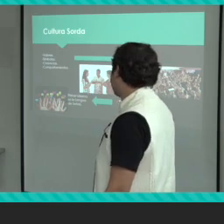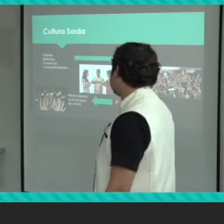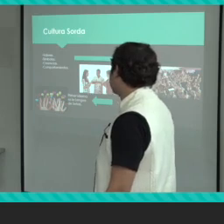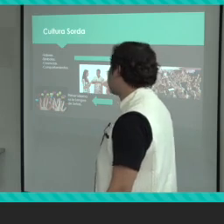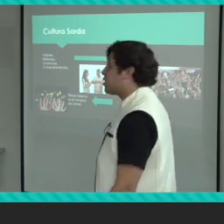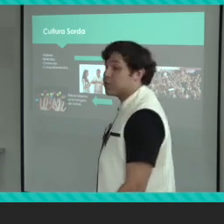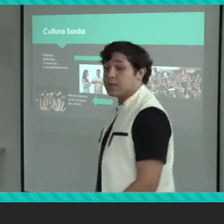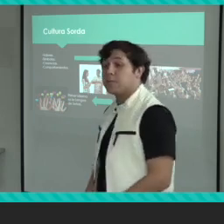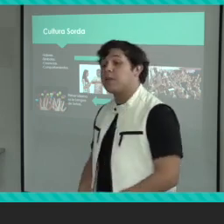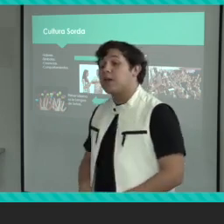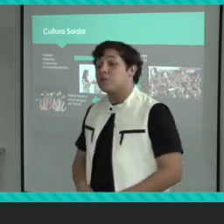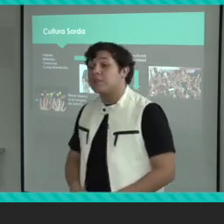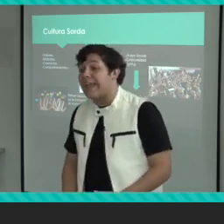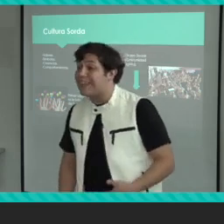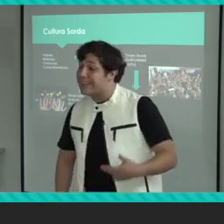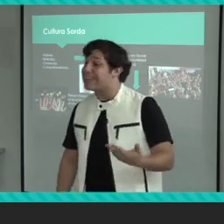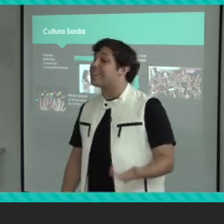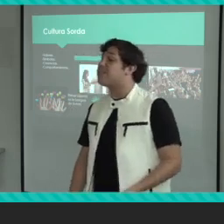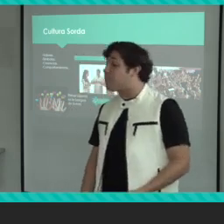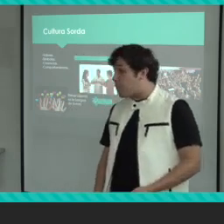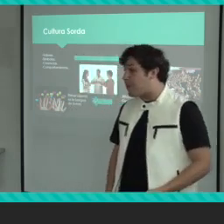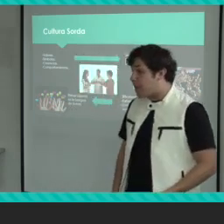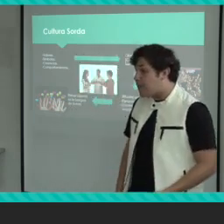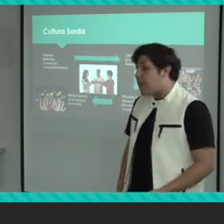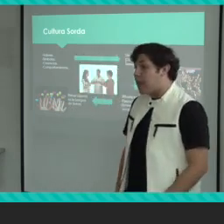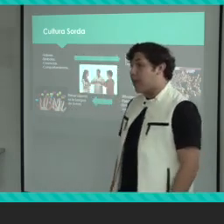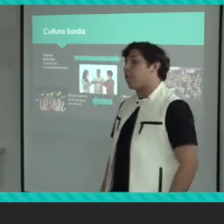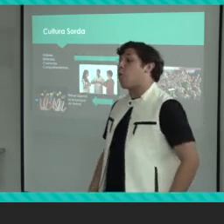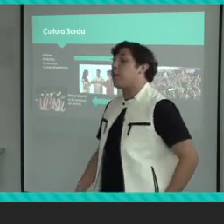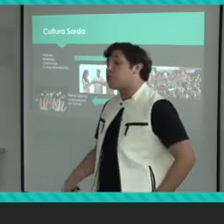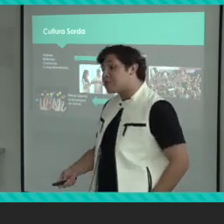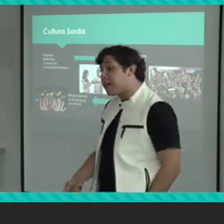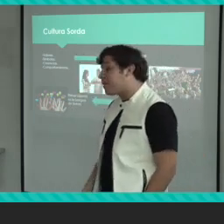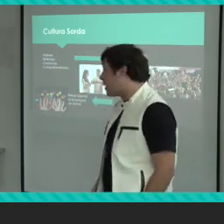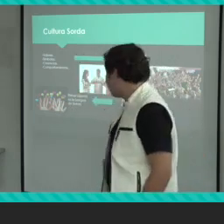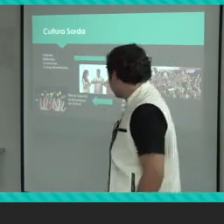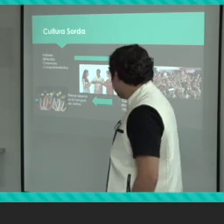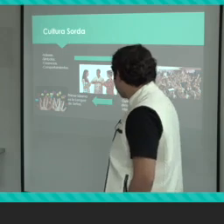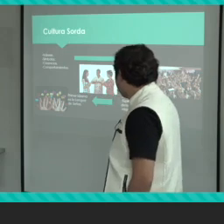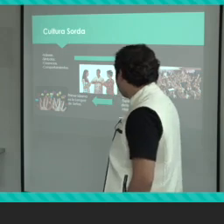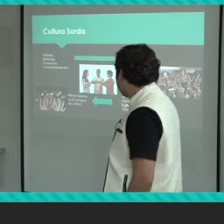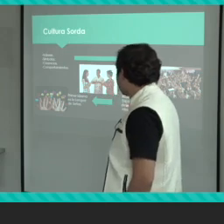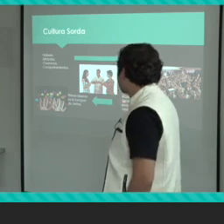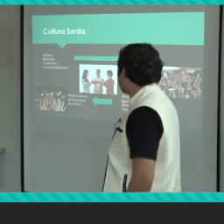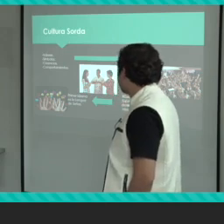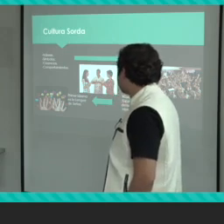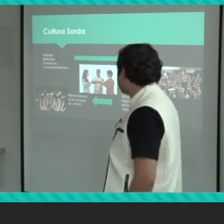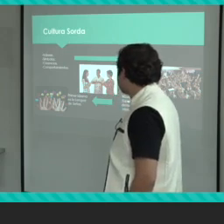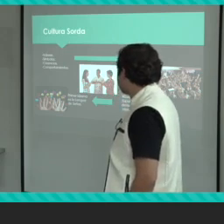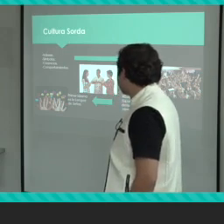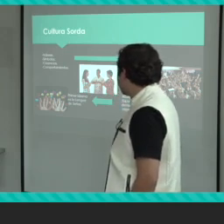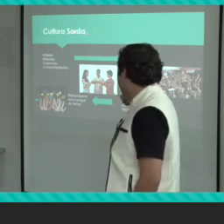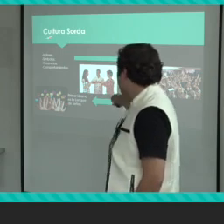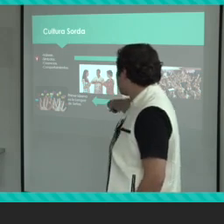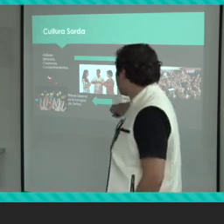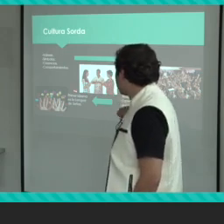sociales, espacios determinados e identidad propia, la cual nos habla que todos estos en